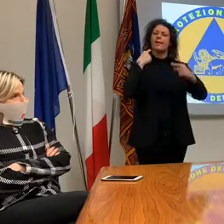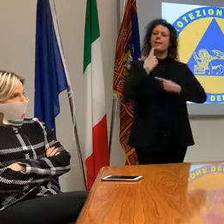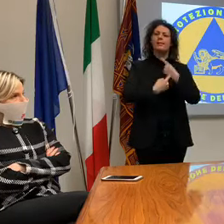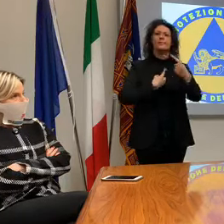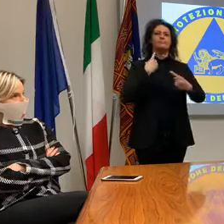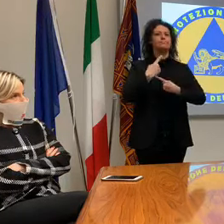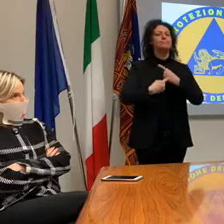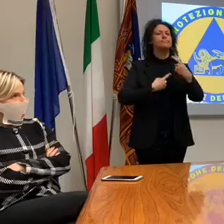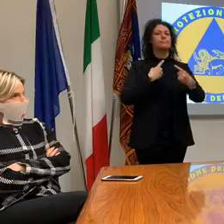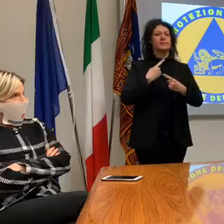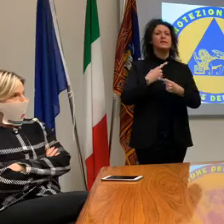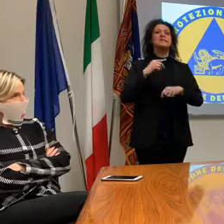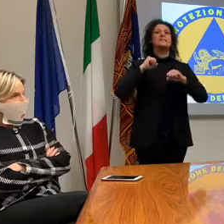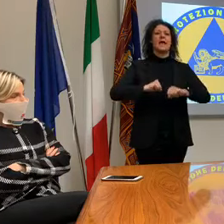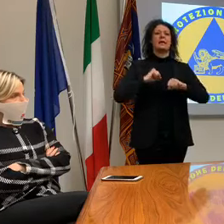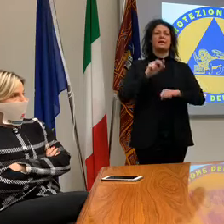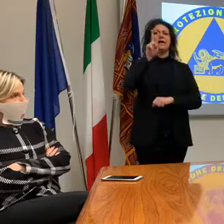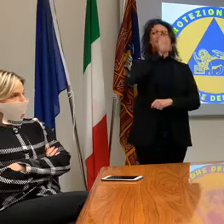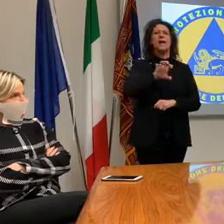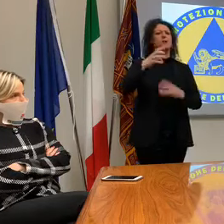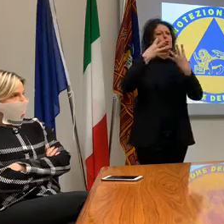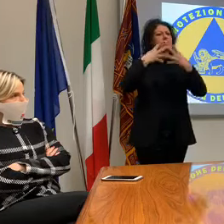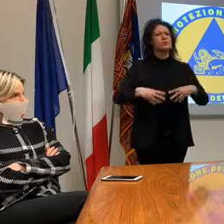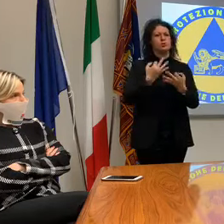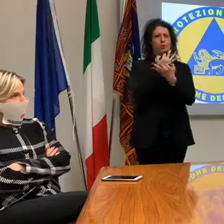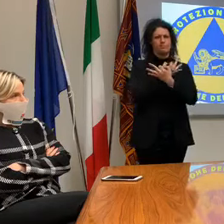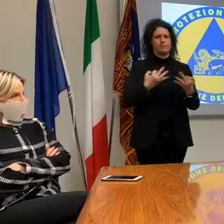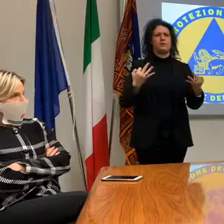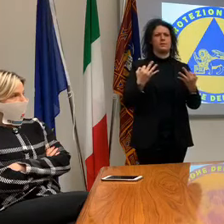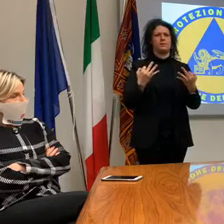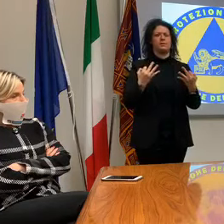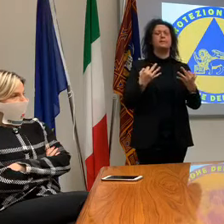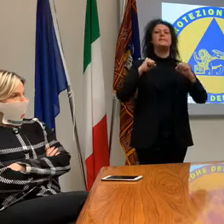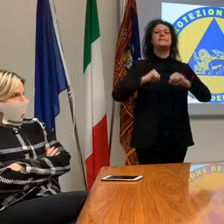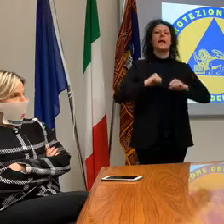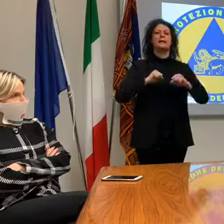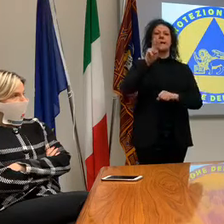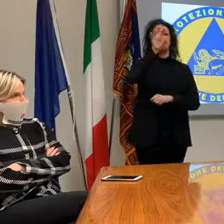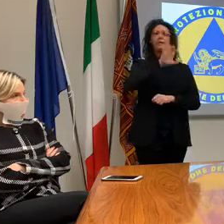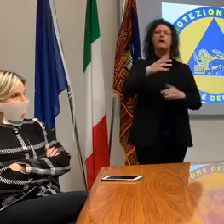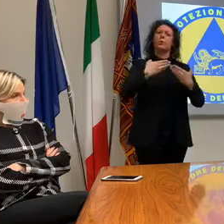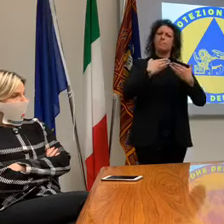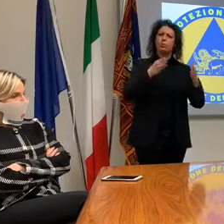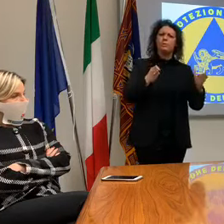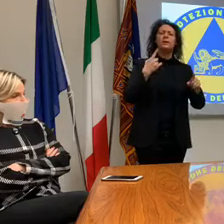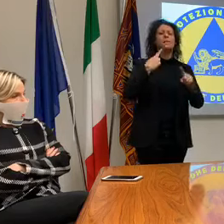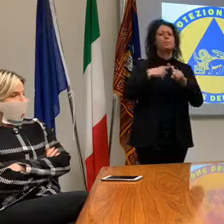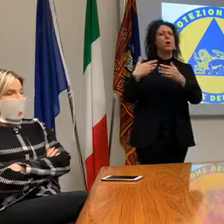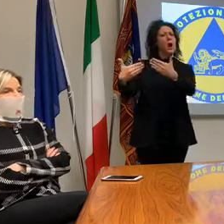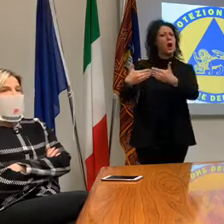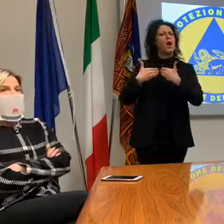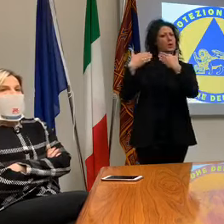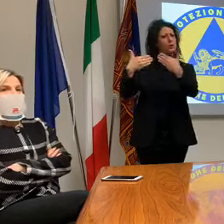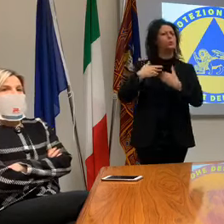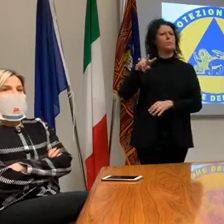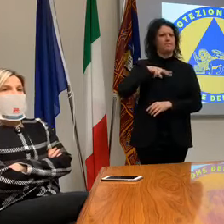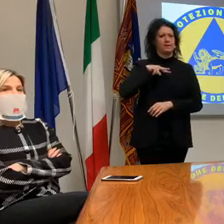la sanità del Veneto funziona, è una sanità tutta pubblica con un aiuto da parte dei privati, ma la gestione vi ricordo che